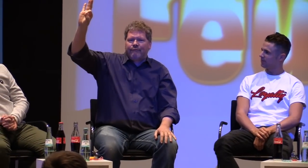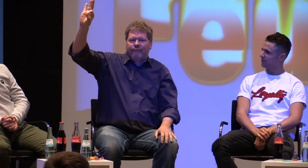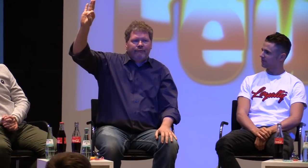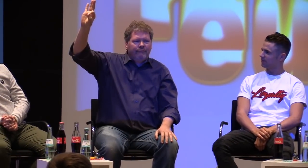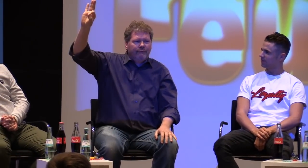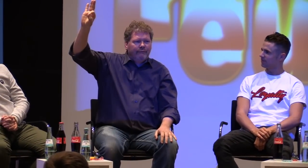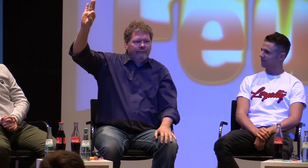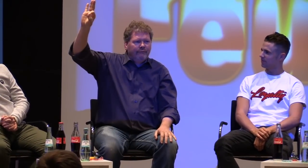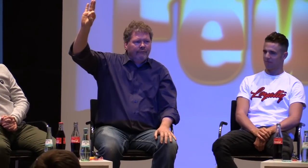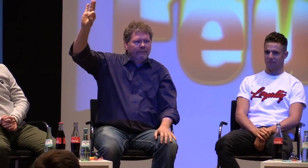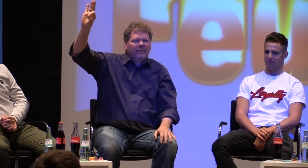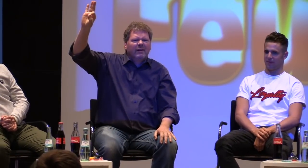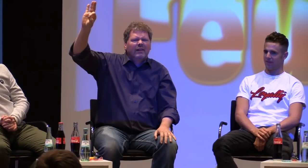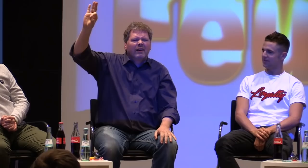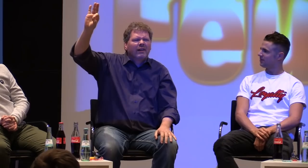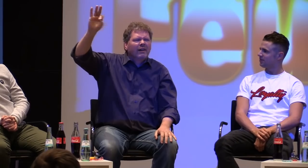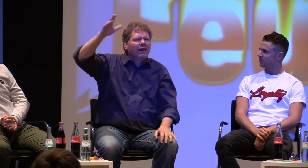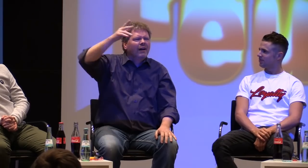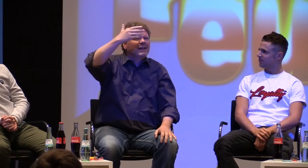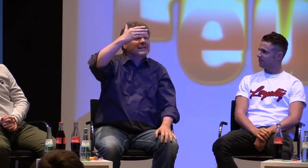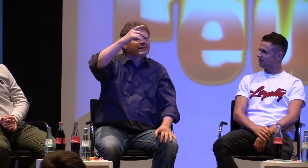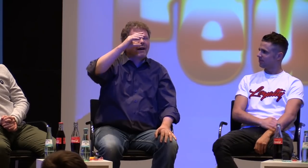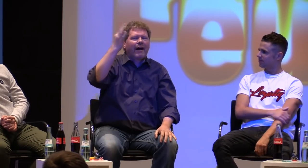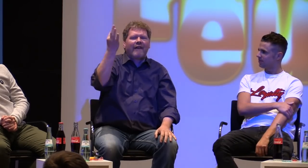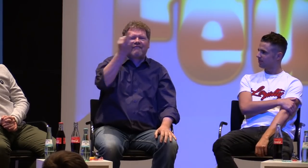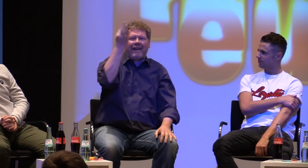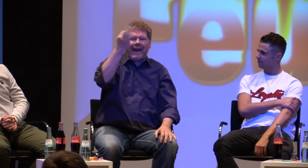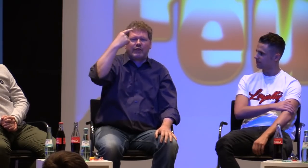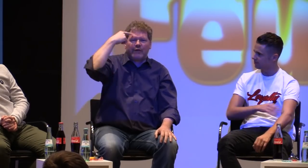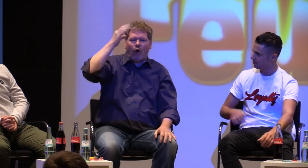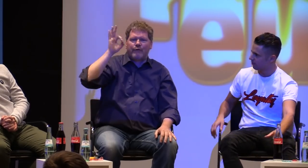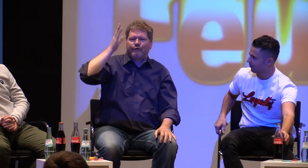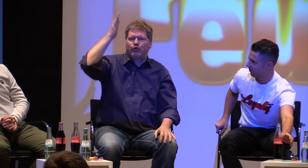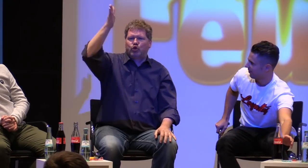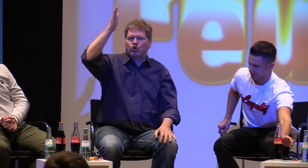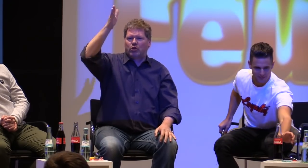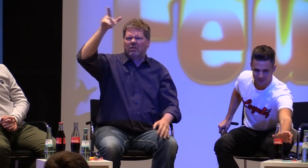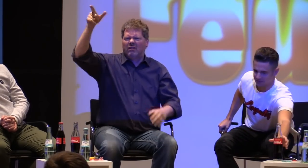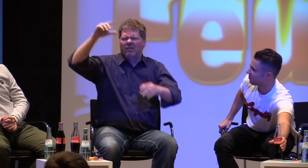neue Strukturen eben anzupassen. Wer kennt FFF?